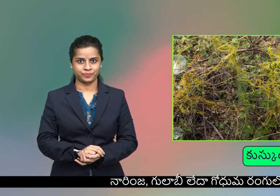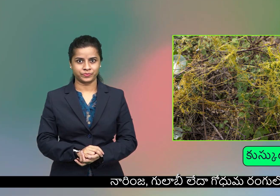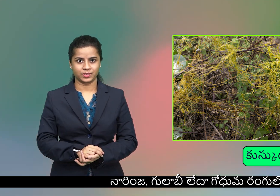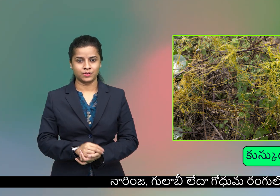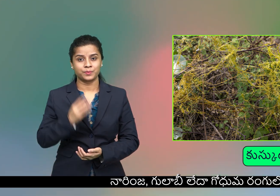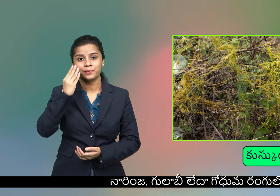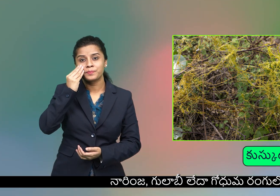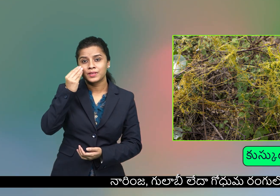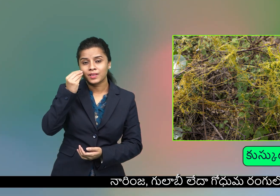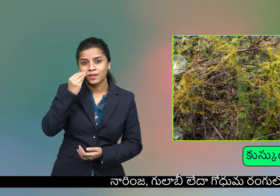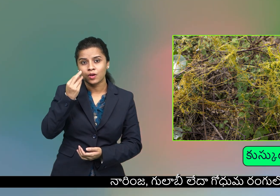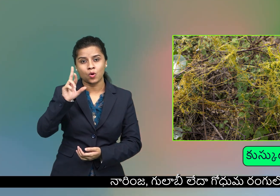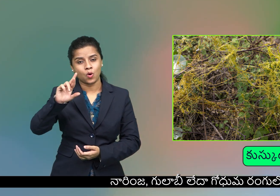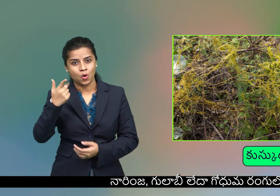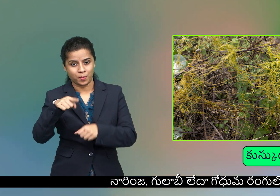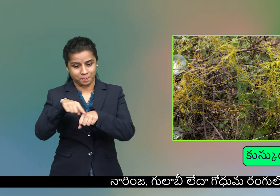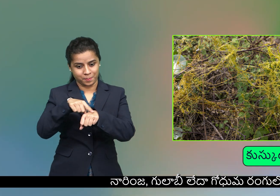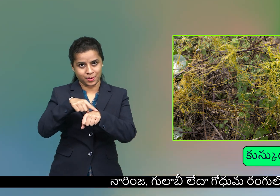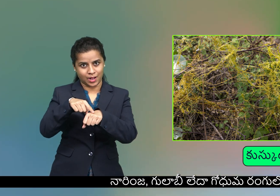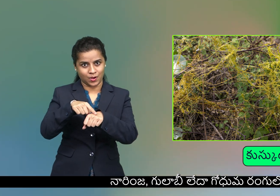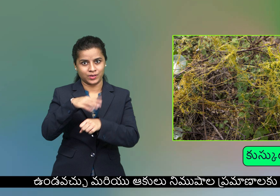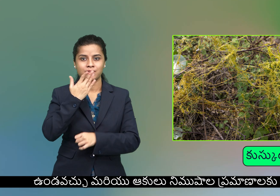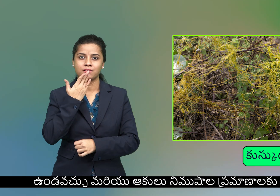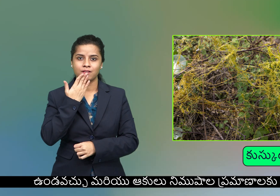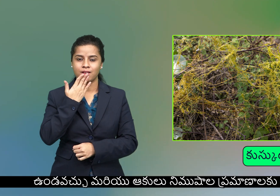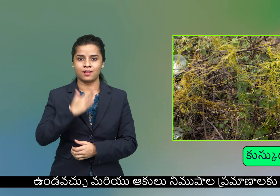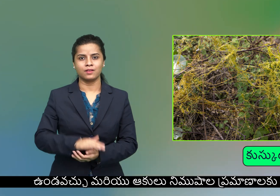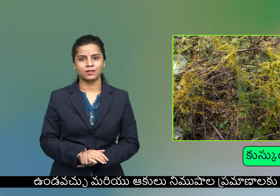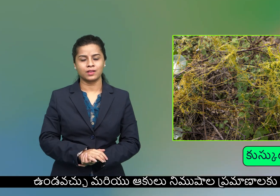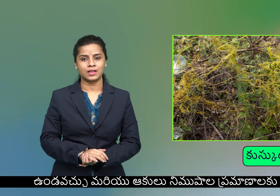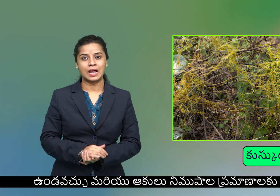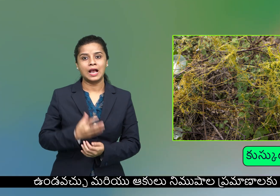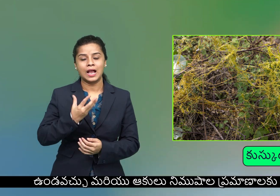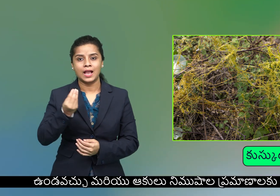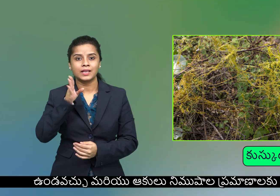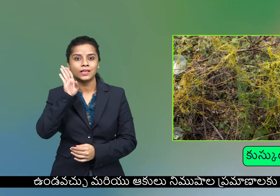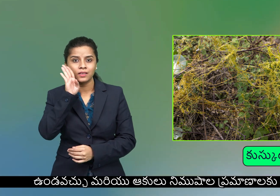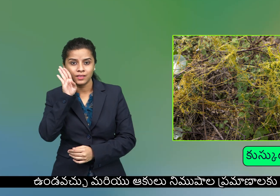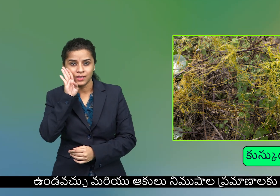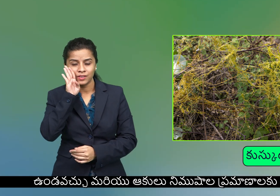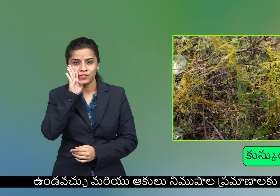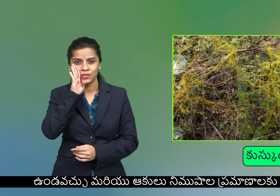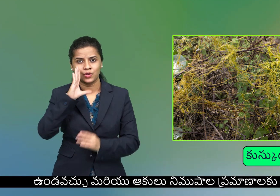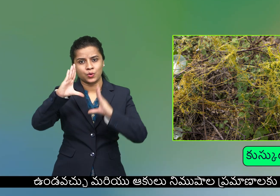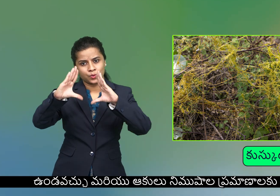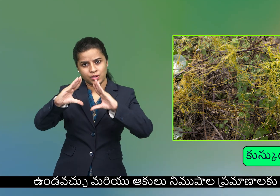గులాబీ లేదా గోధుమ రంగులో ఉండవచ్చు మరియు ఆకులు నిమిషాల